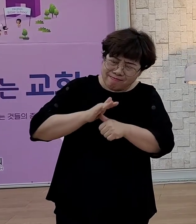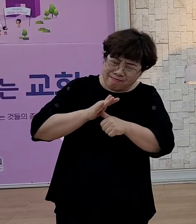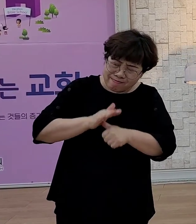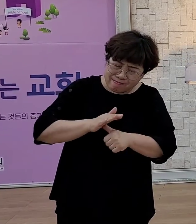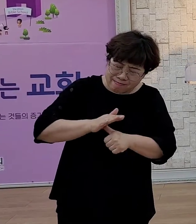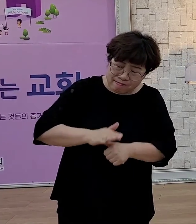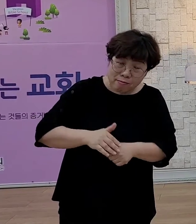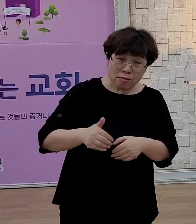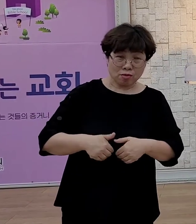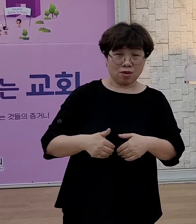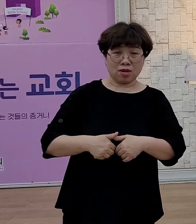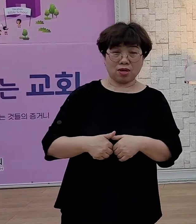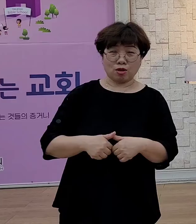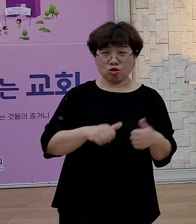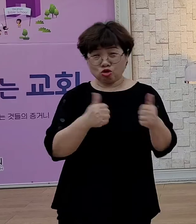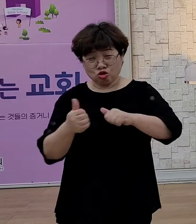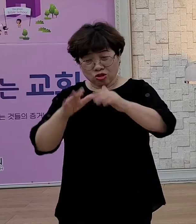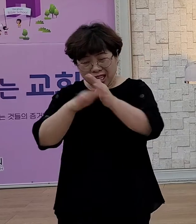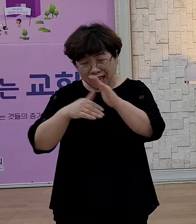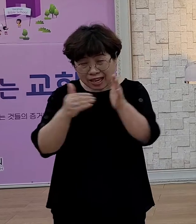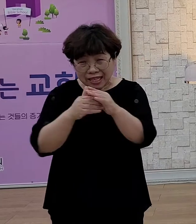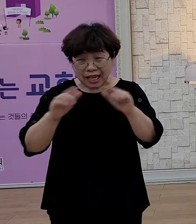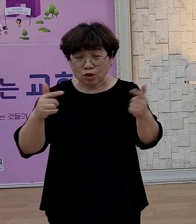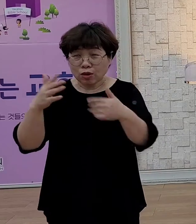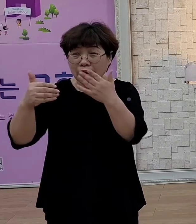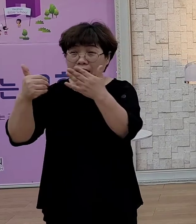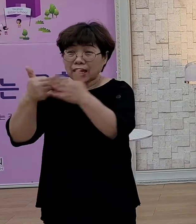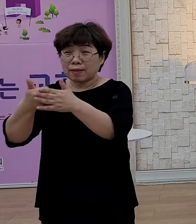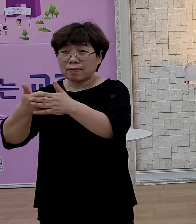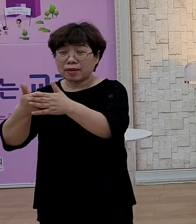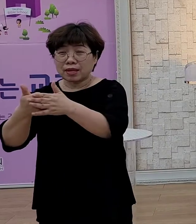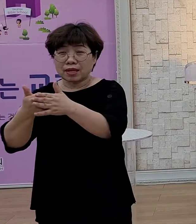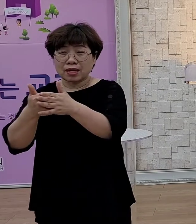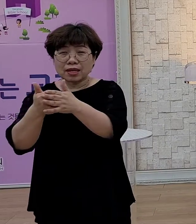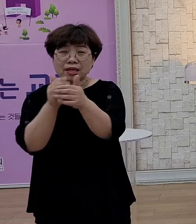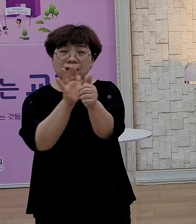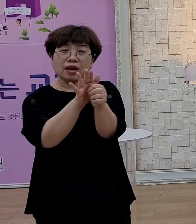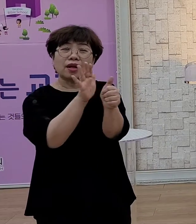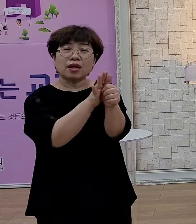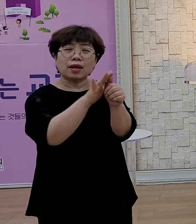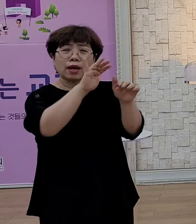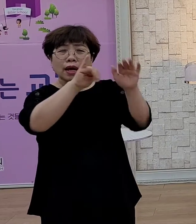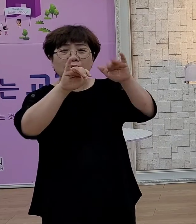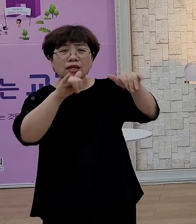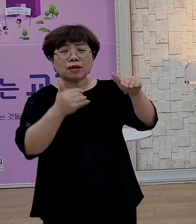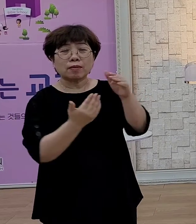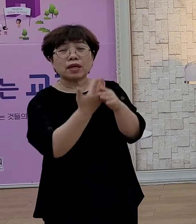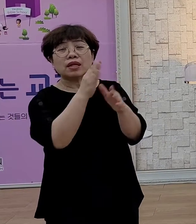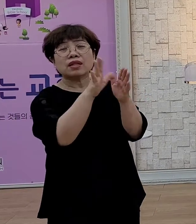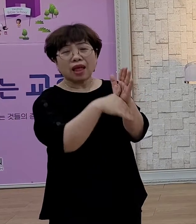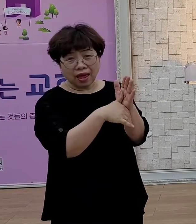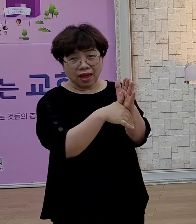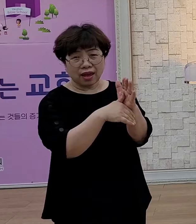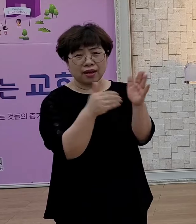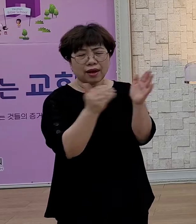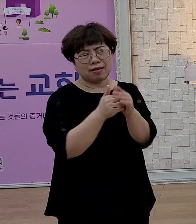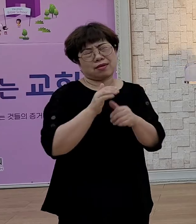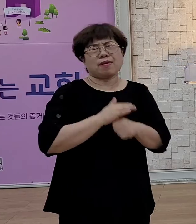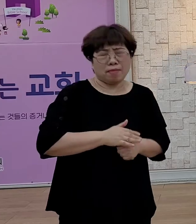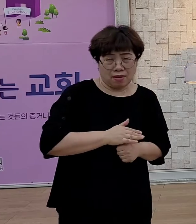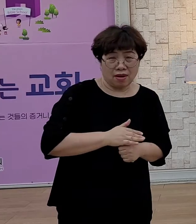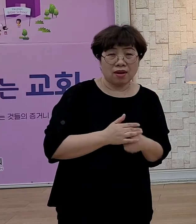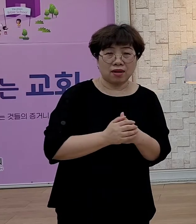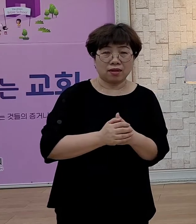때까지 참고 인내하라. 이런 뜻이 되는 것이고, 사랑하는 성도 여러분,